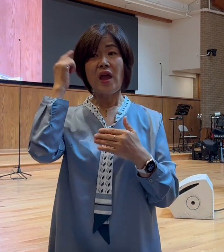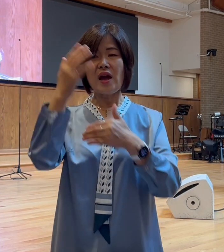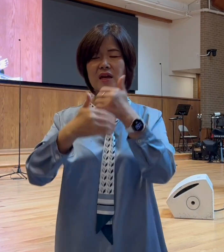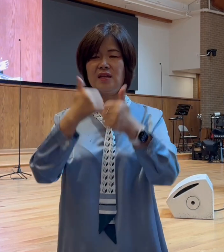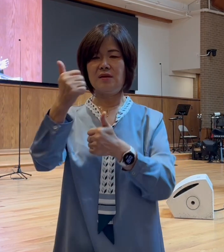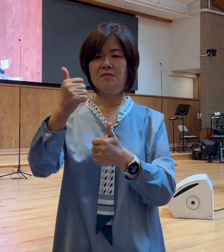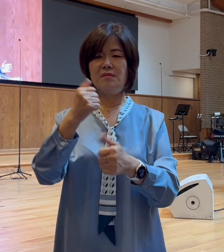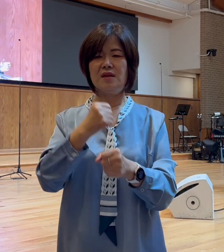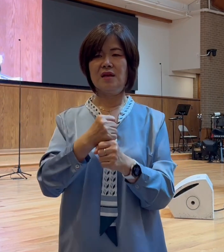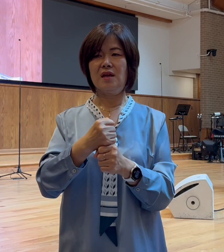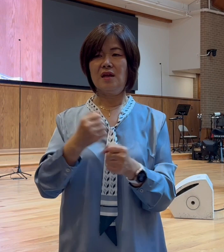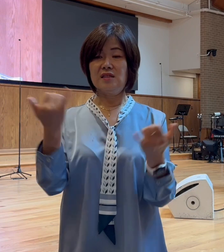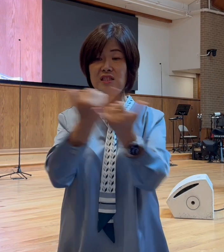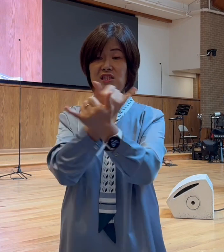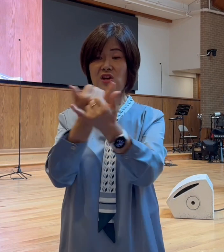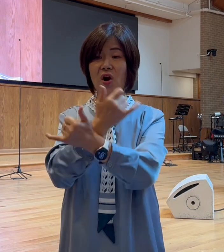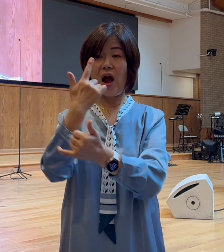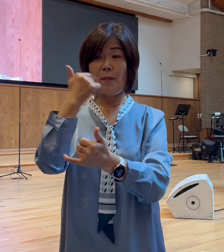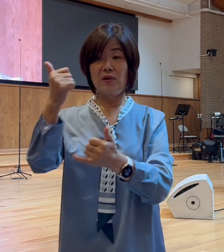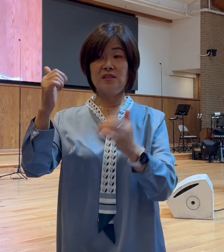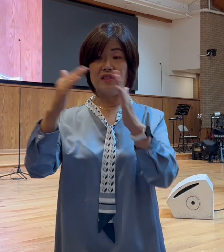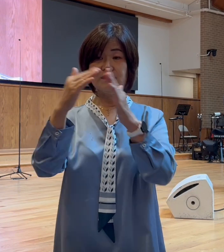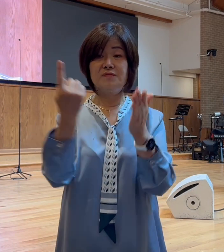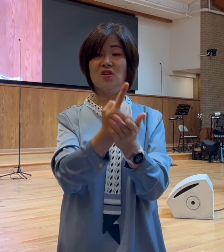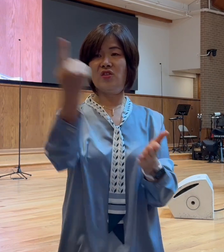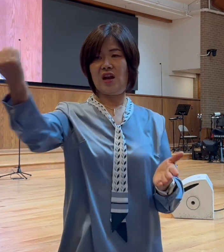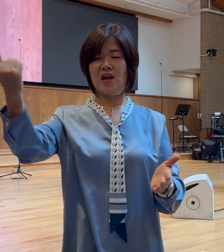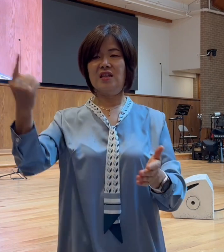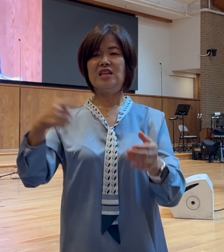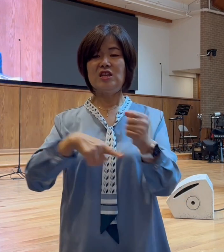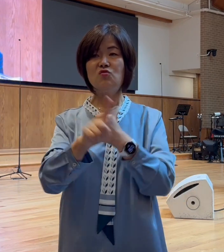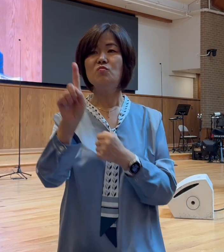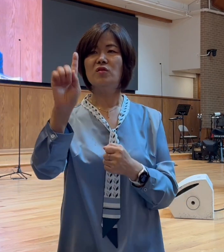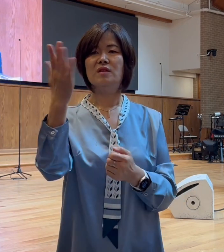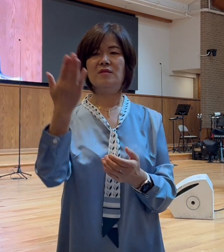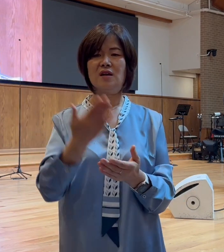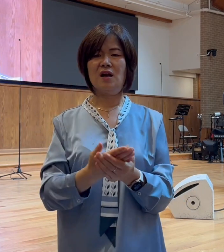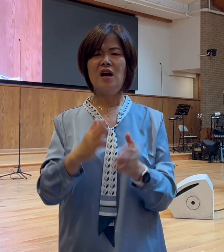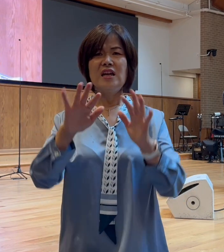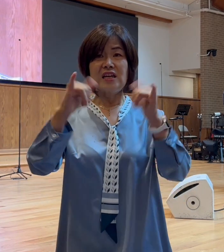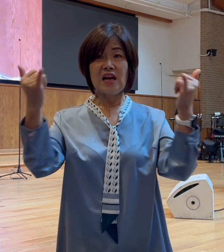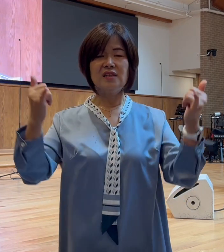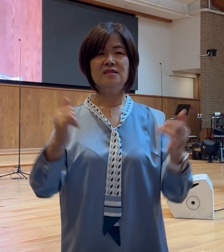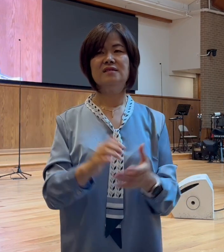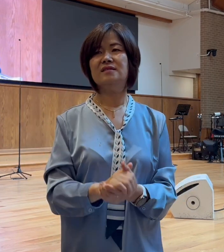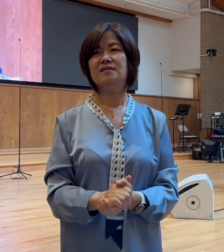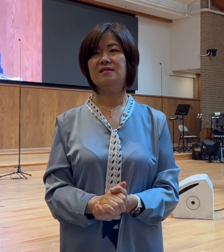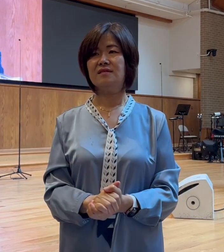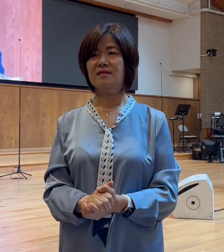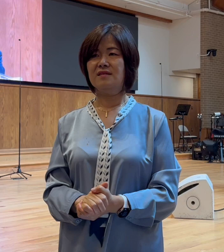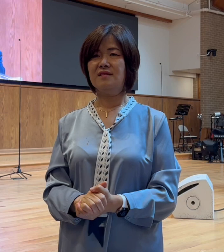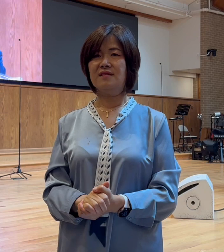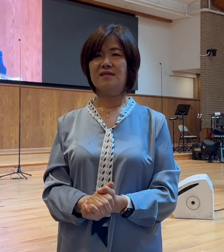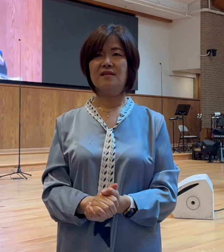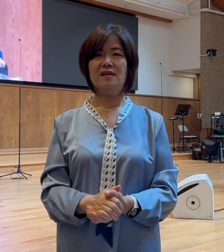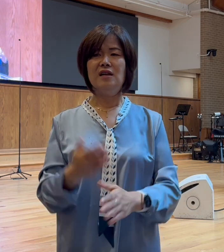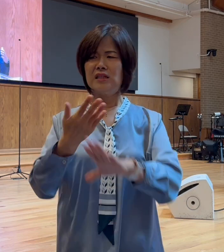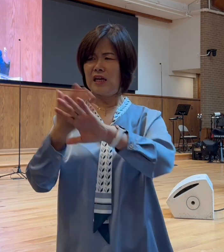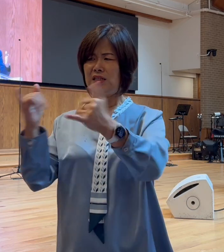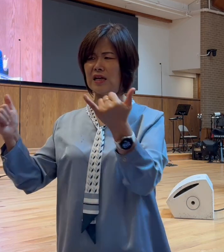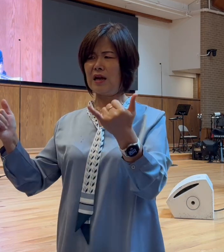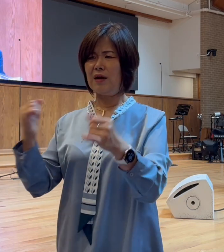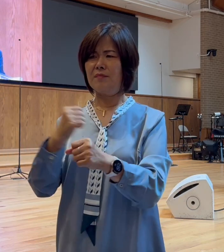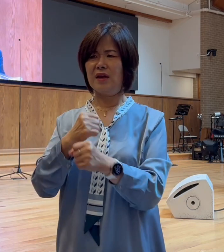본토 친척 아버지 집으로부터 가라고 하는 것일까? 인간은 다른